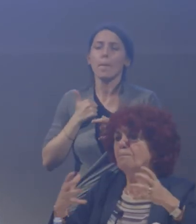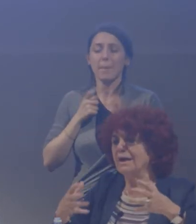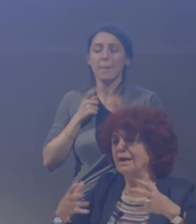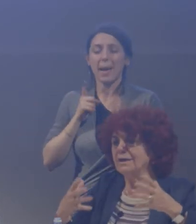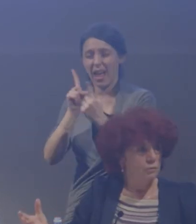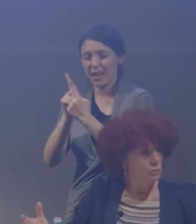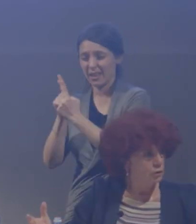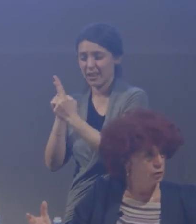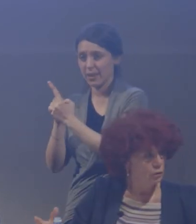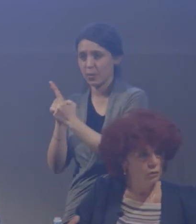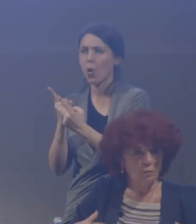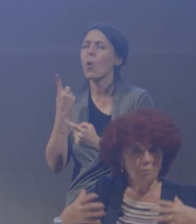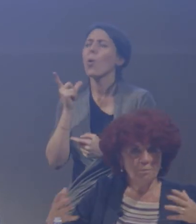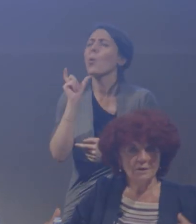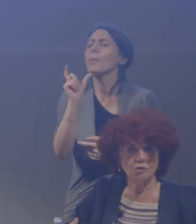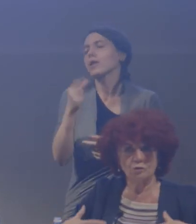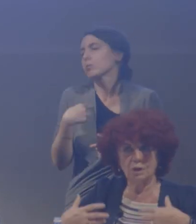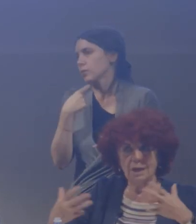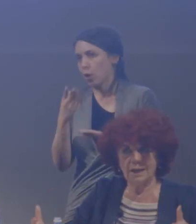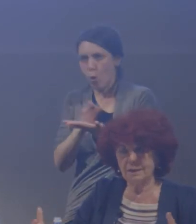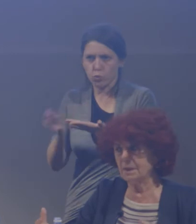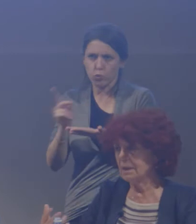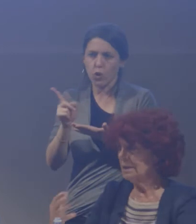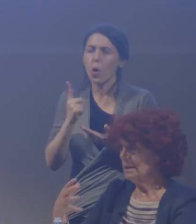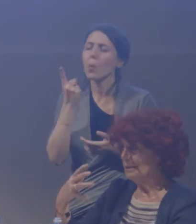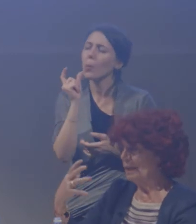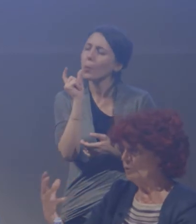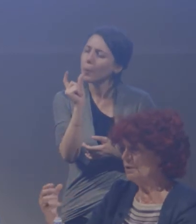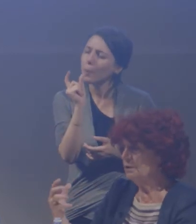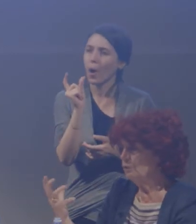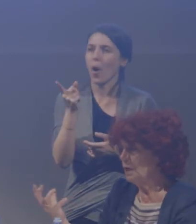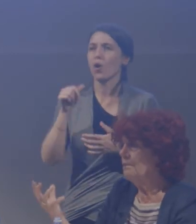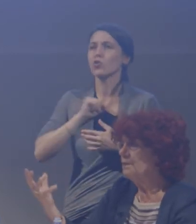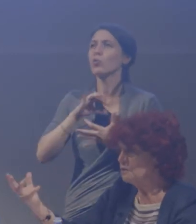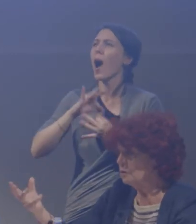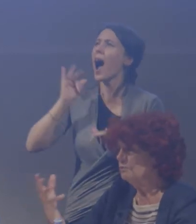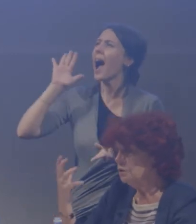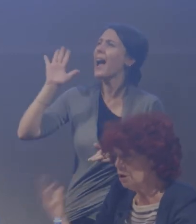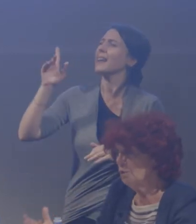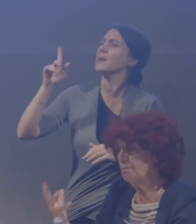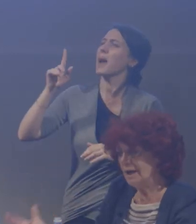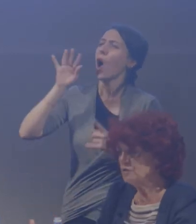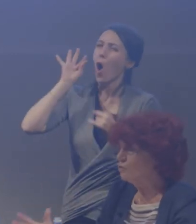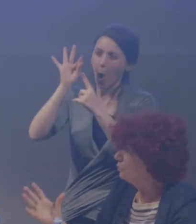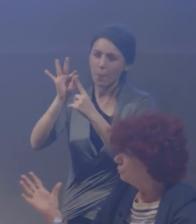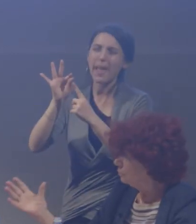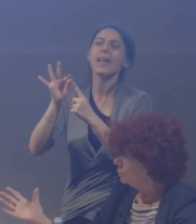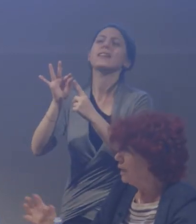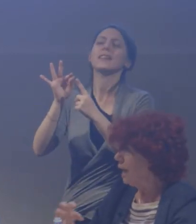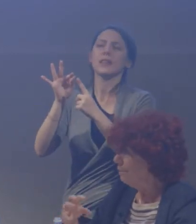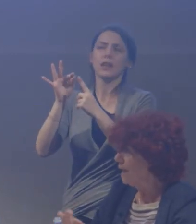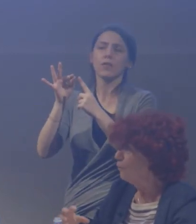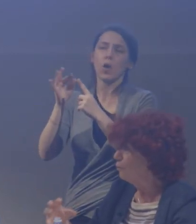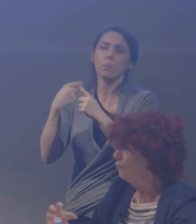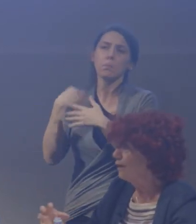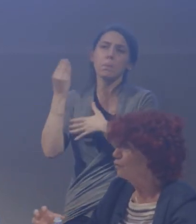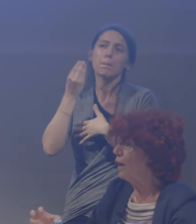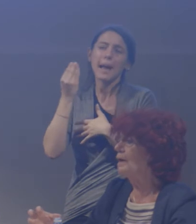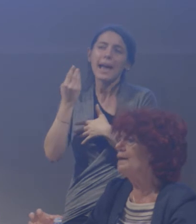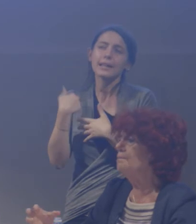un pezzo, non dico tutto, ma un pezzo dell'anima, dell'obiettivo e della missione, io penso che